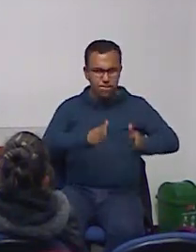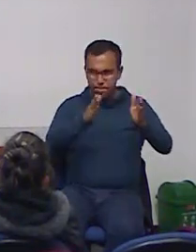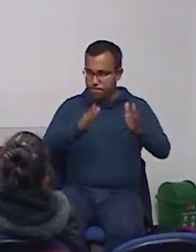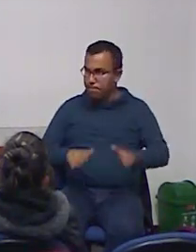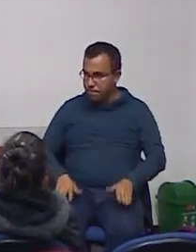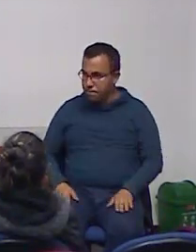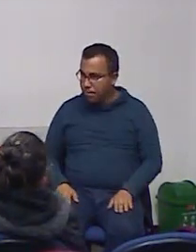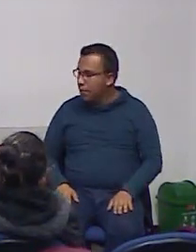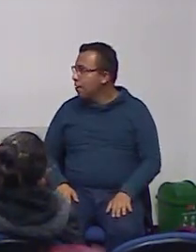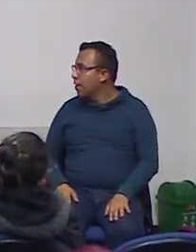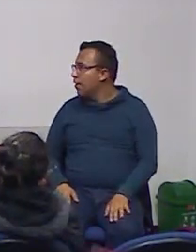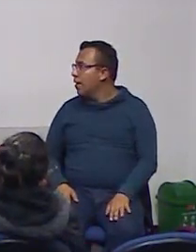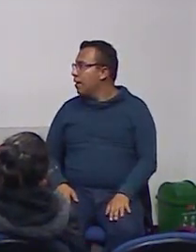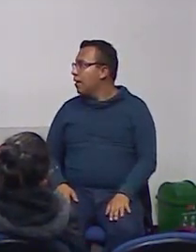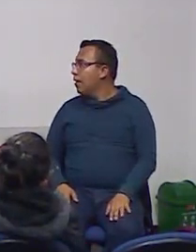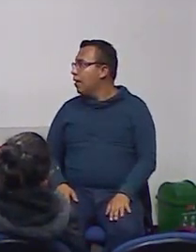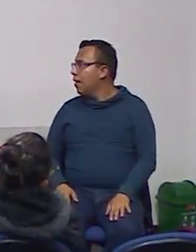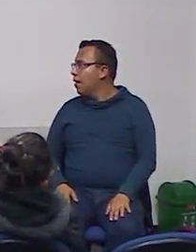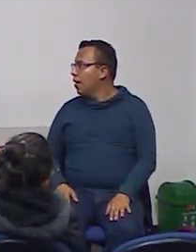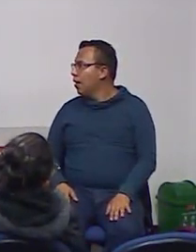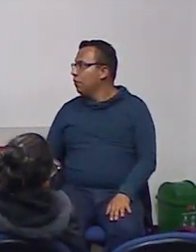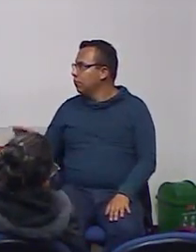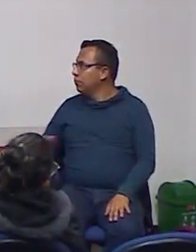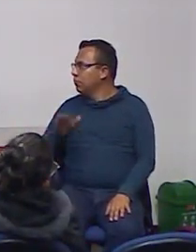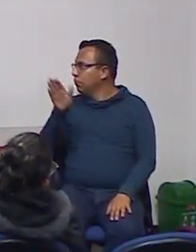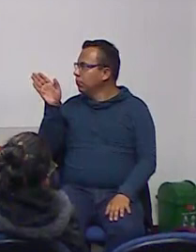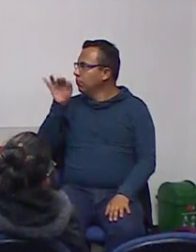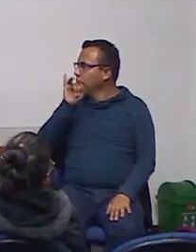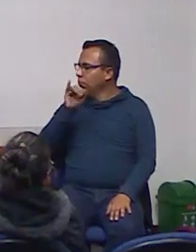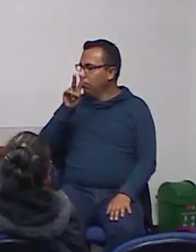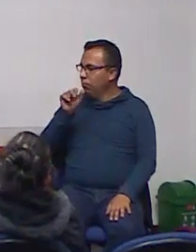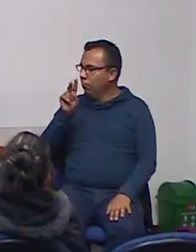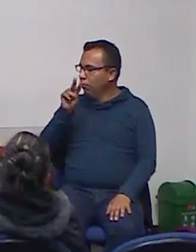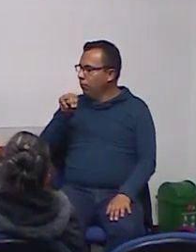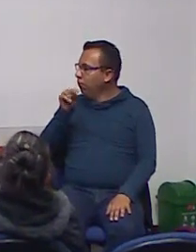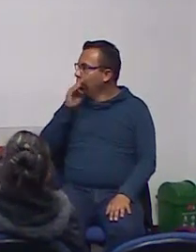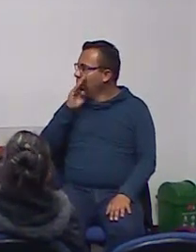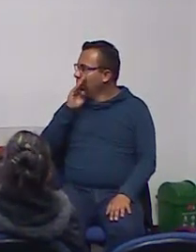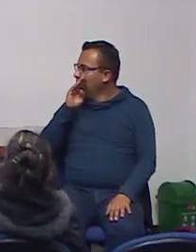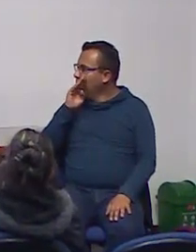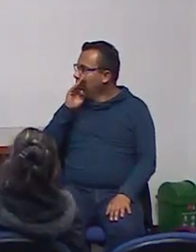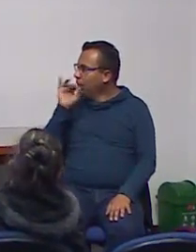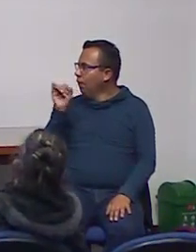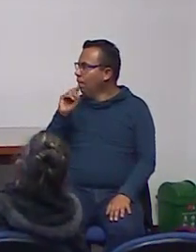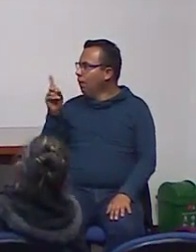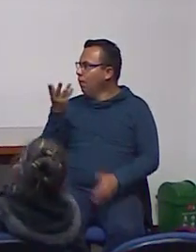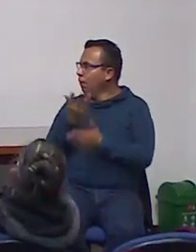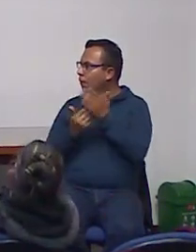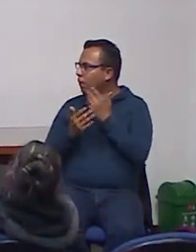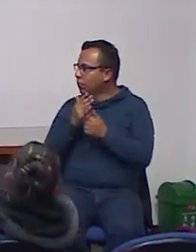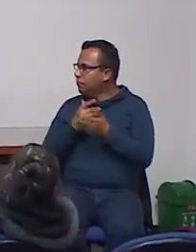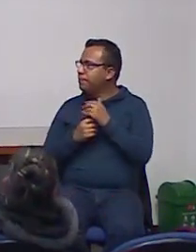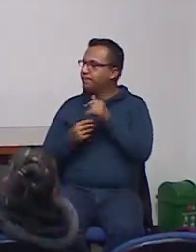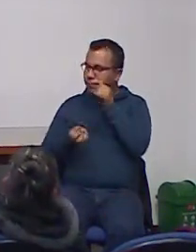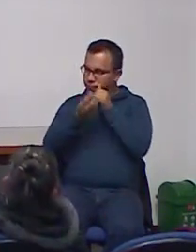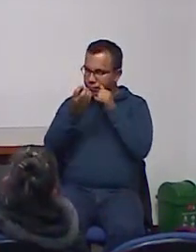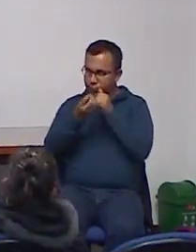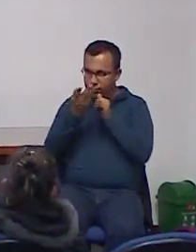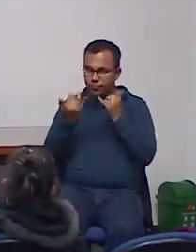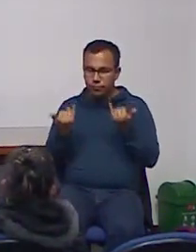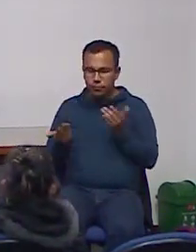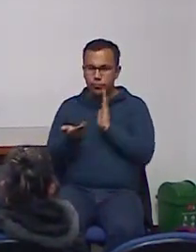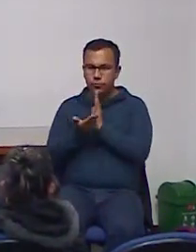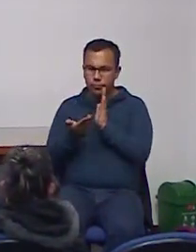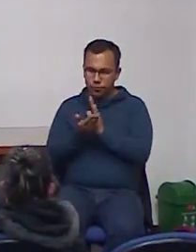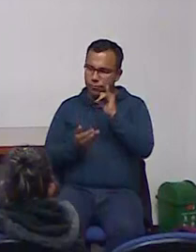eh Y bueno Ah bueno aquí está Iván Moreno que que él es el eh Como mi mano derecha él es pedagogo musical ahoritica está estudiando